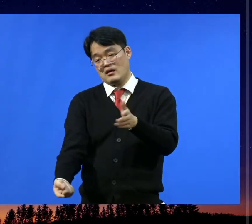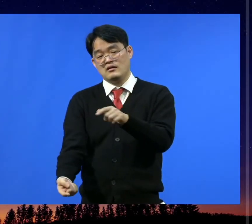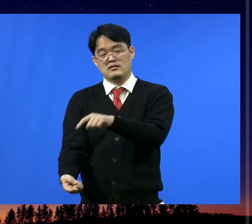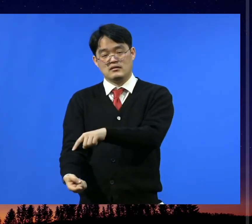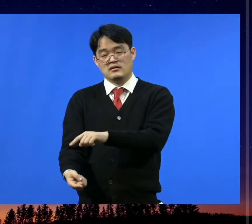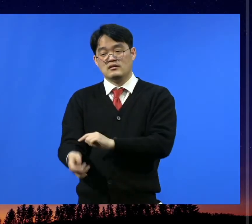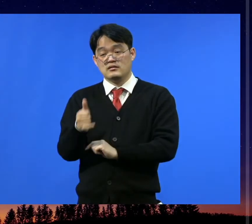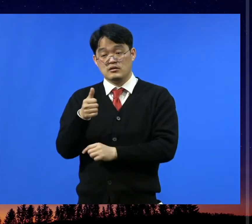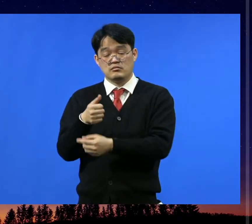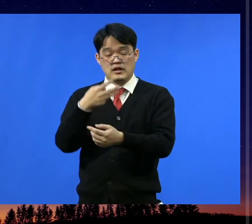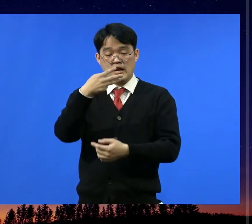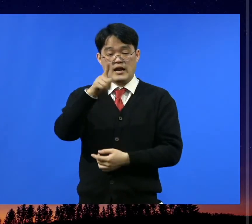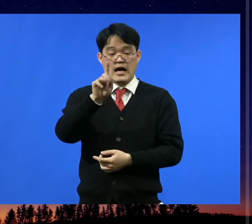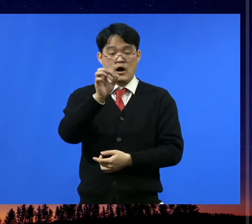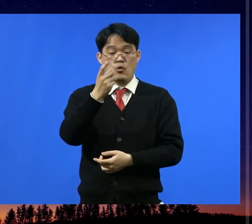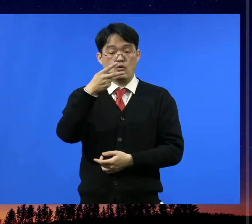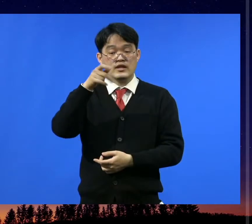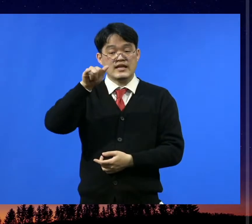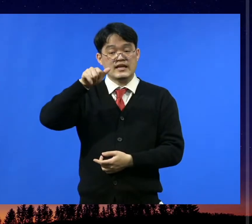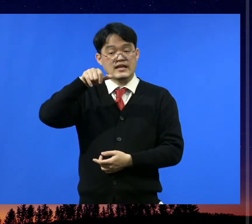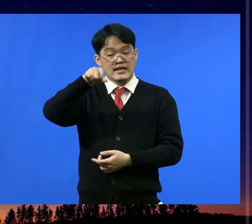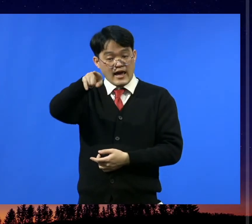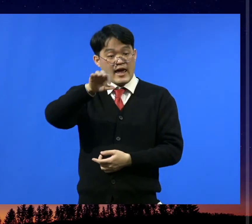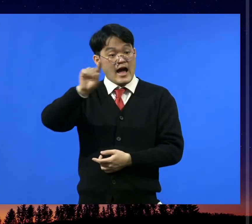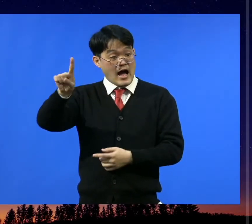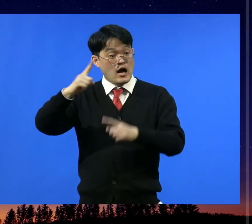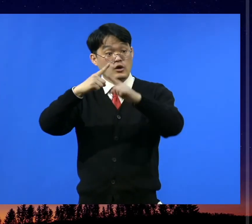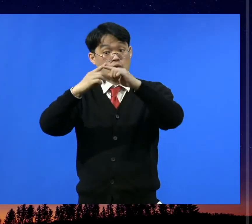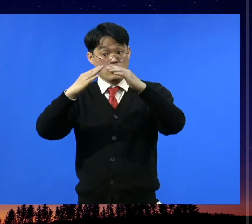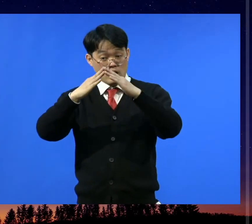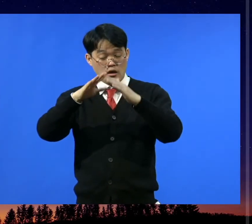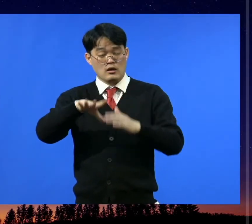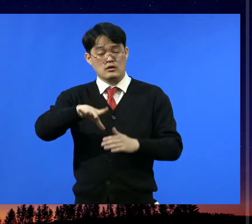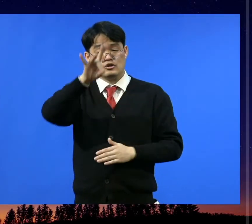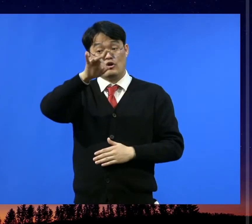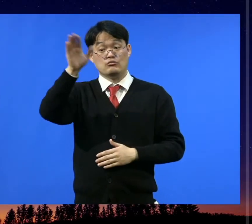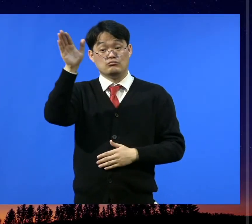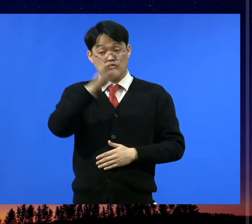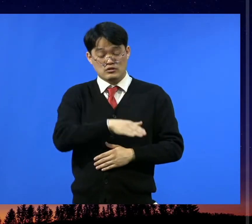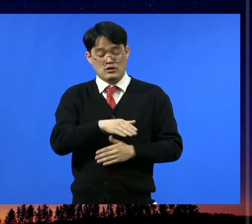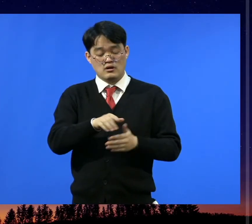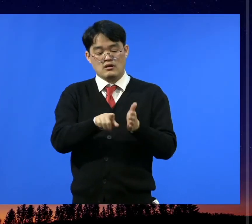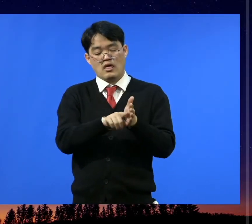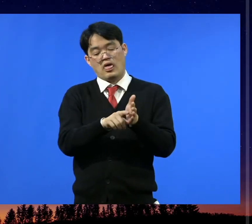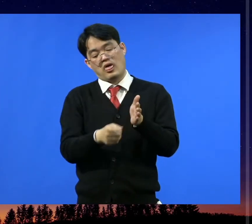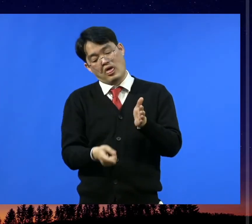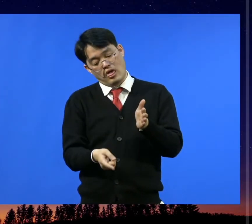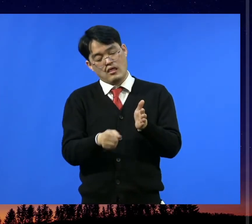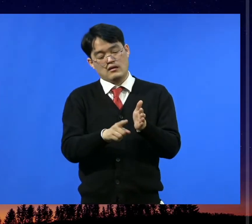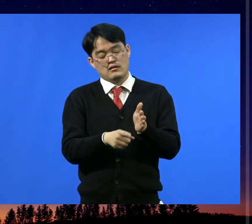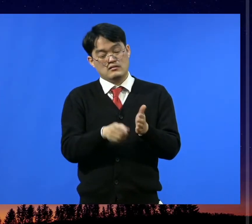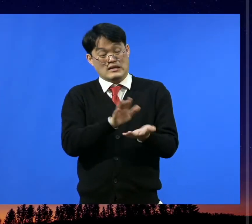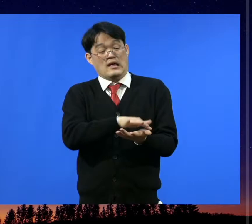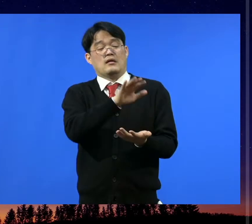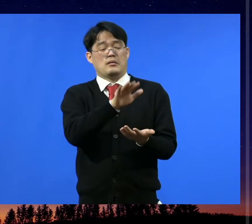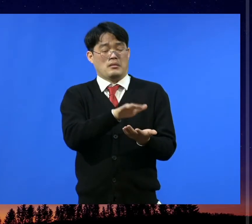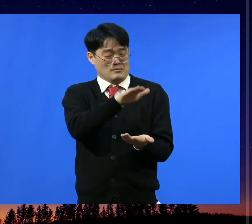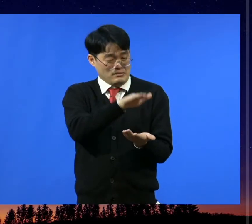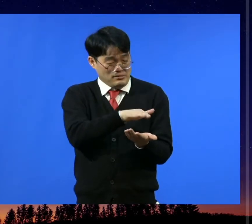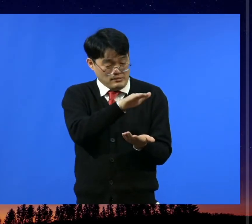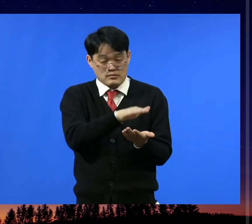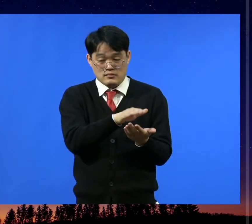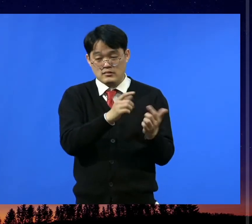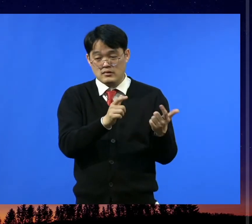라오디게아 교회가 여러분 뭐 처음부터 그렇겠어요, 여러분. 라오디게아 교회 그 소아시아 7교회